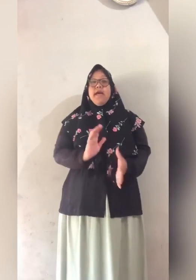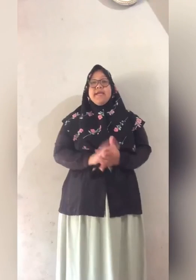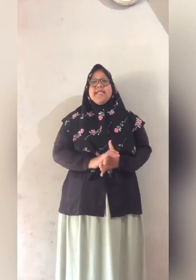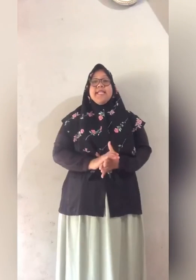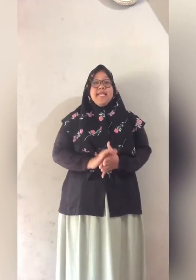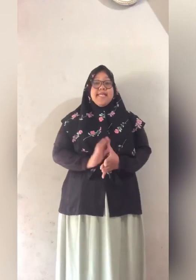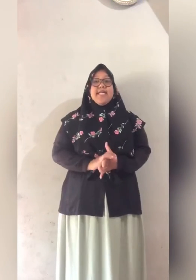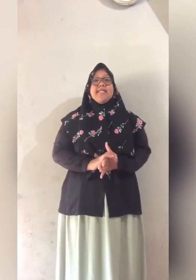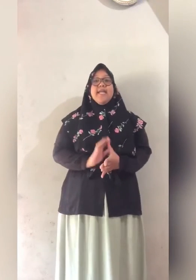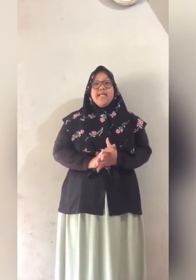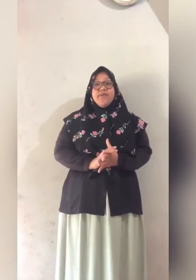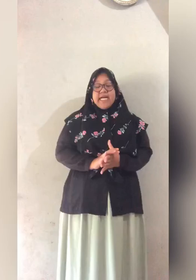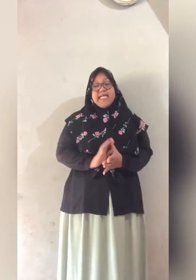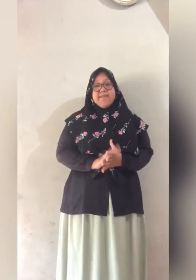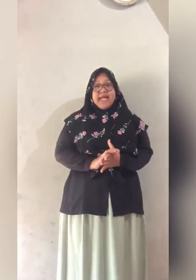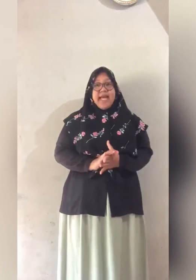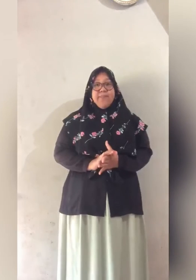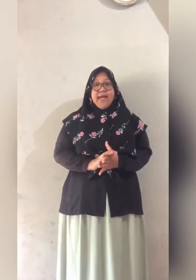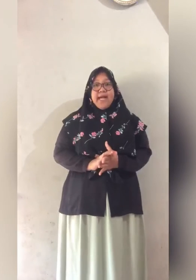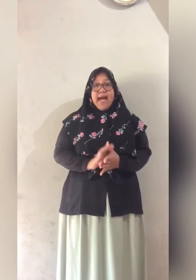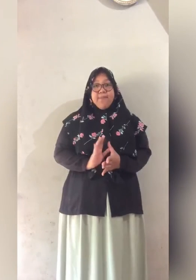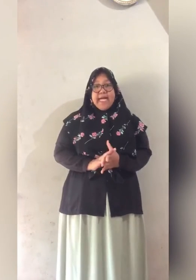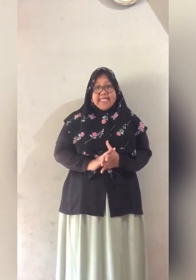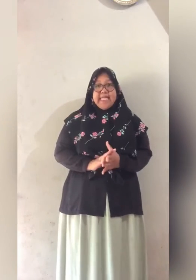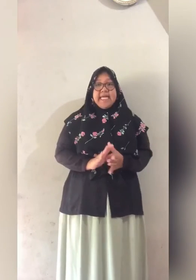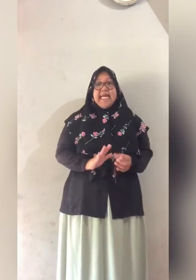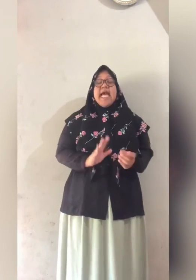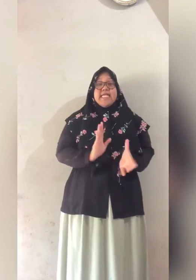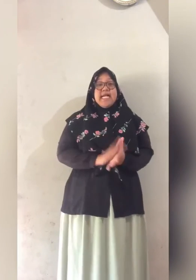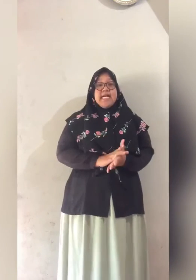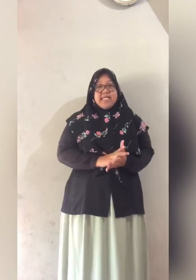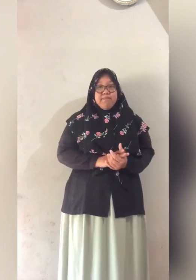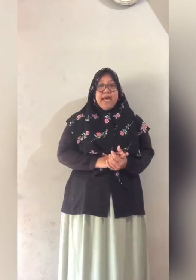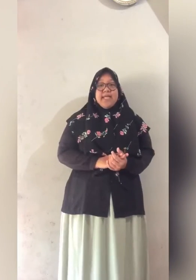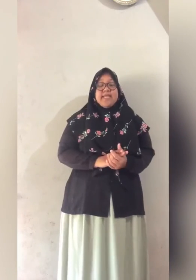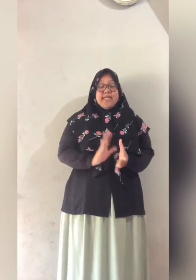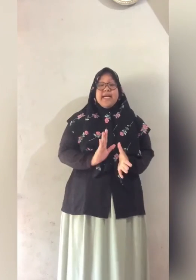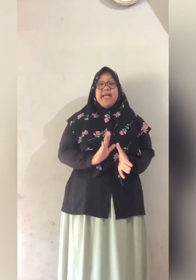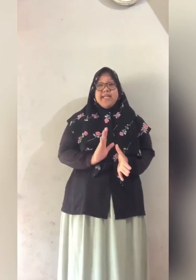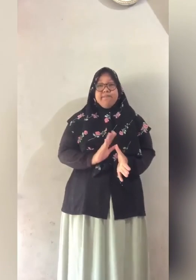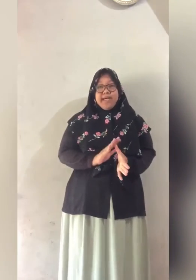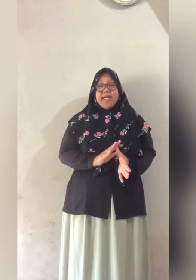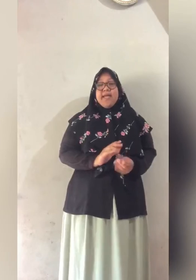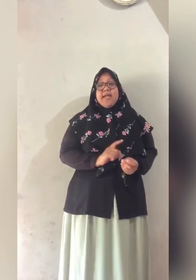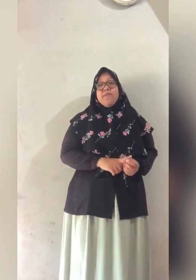IC digital sering digunakan sebagai aplikasi dari saklar cepat. Kemudian